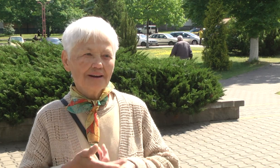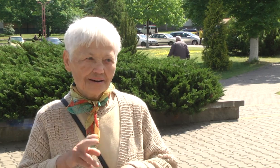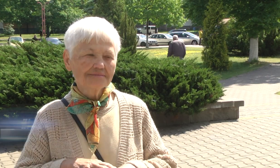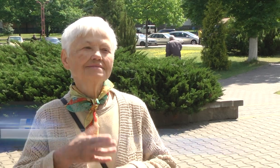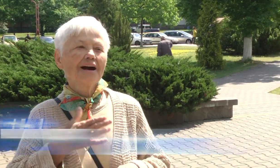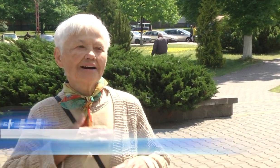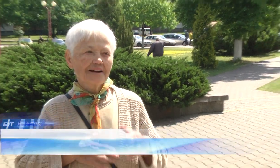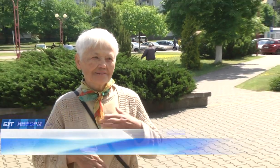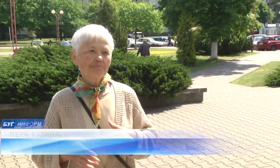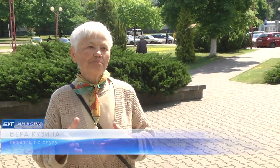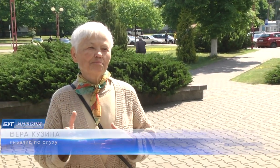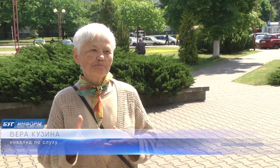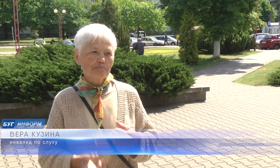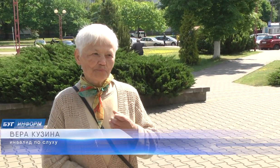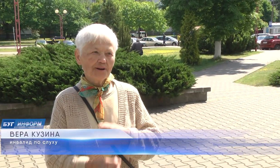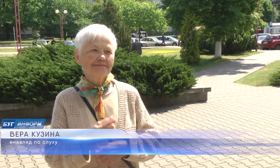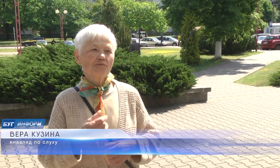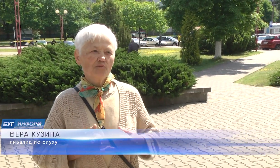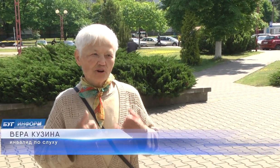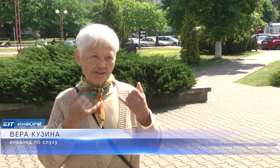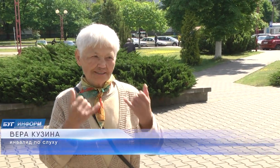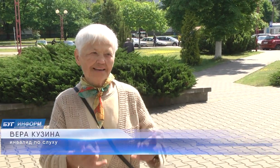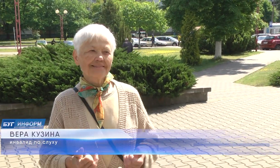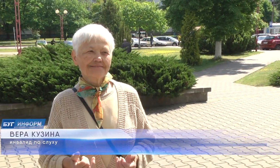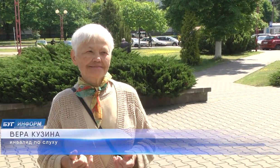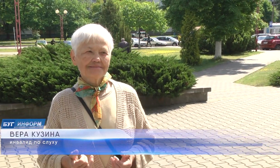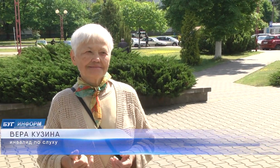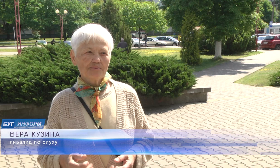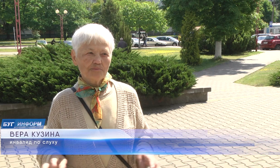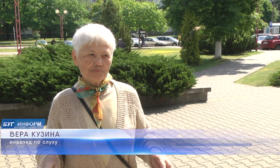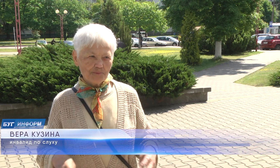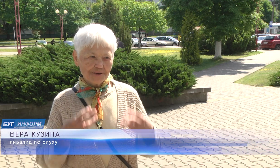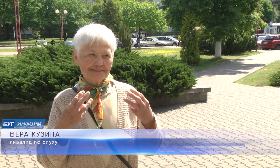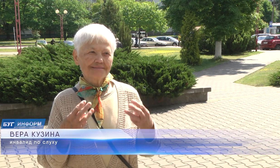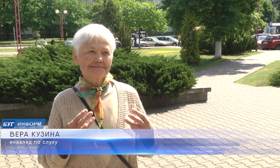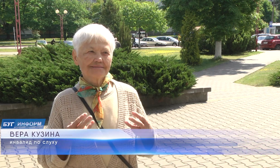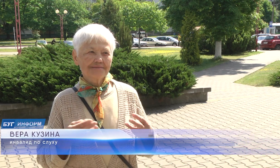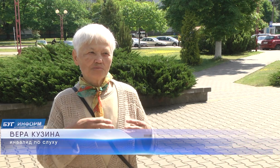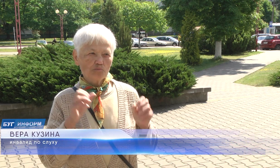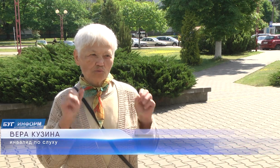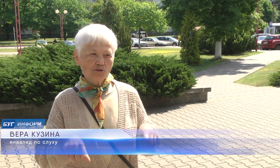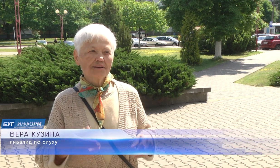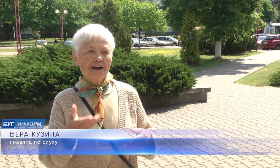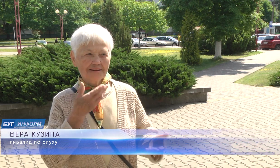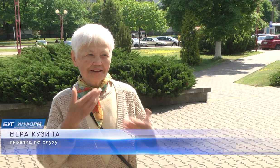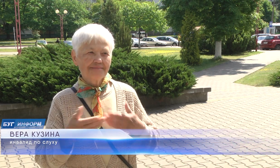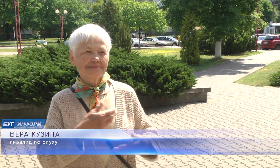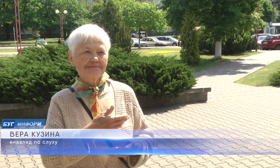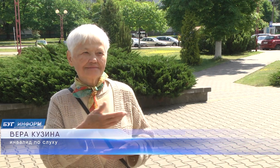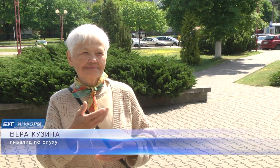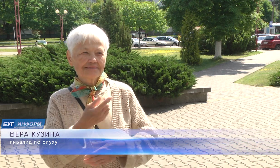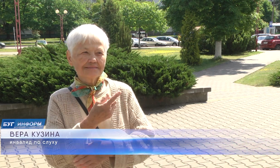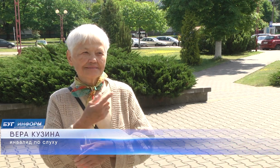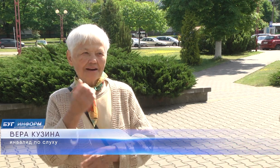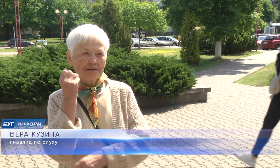Мы очень рады, что появилась такая услуга. По видеосвязи можем общаться с работниками